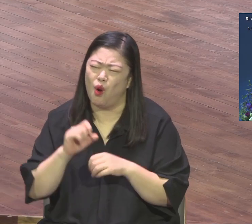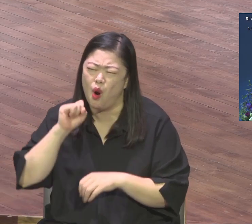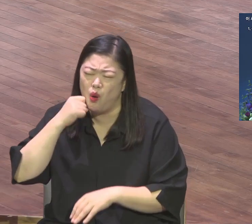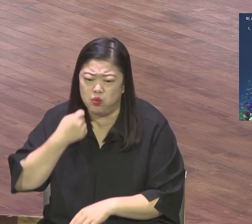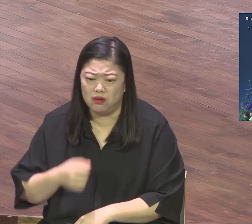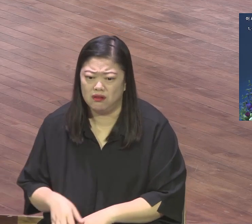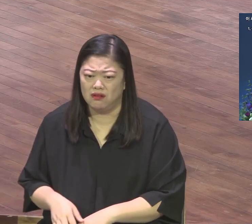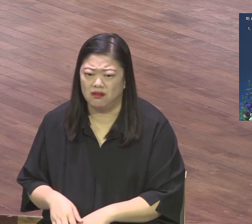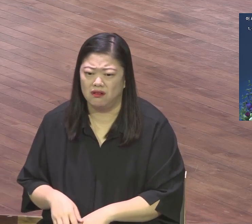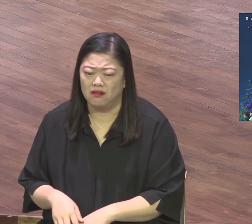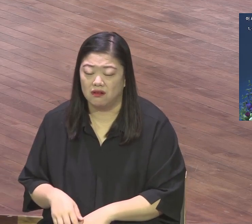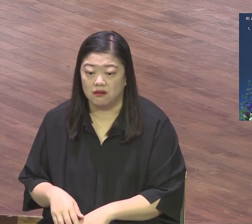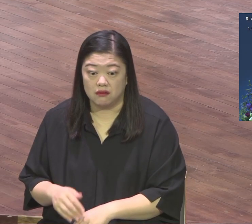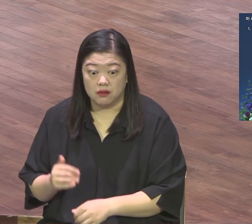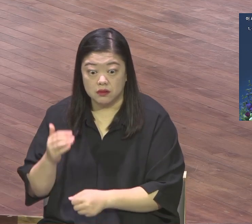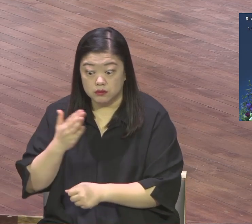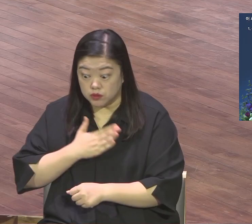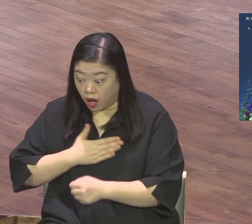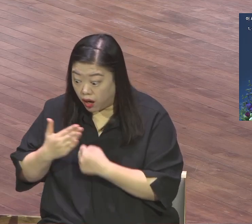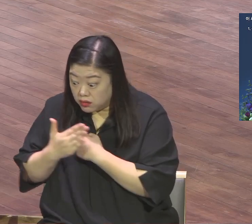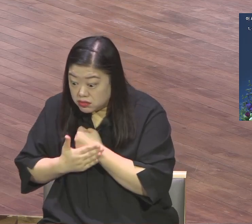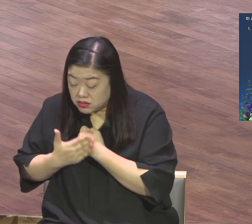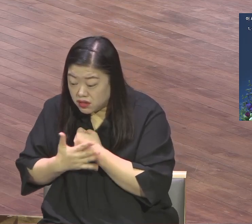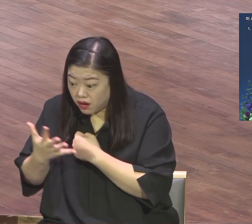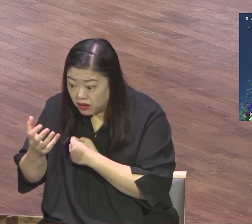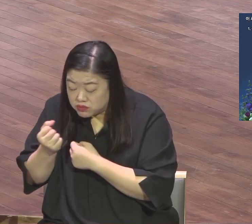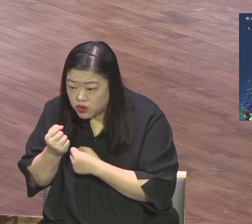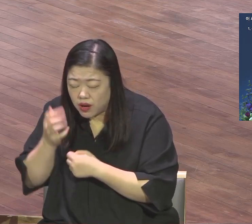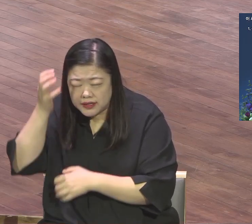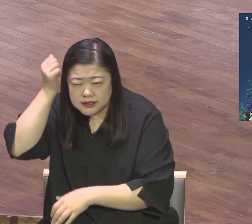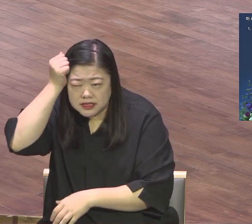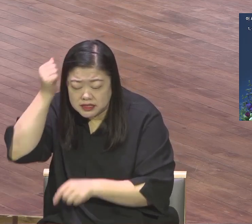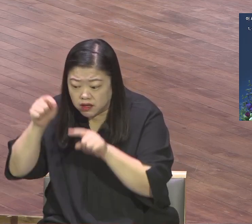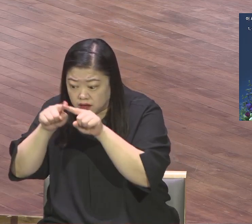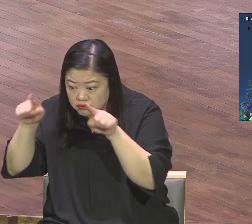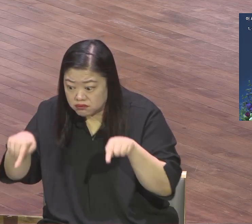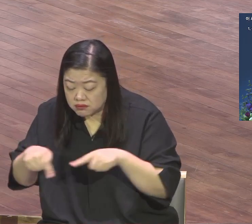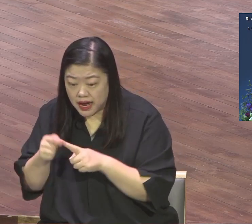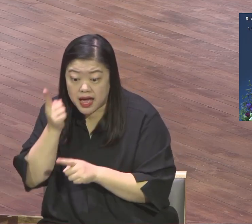노트 적어놓은 거 그거 가지고 펼치면서 말하면 돼요. 말을 하면 돼.